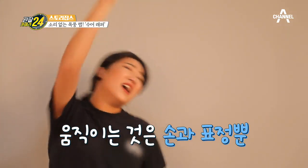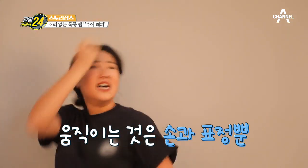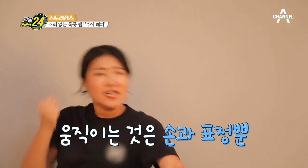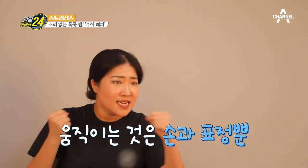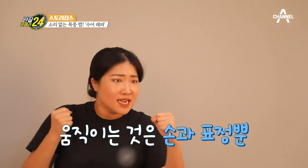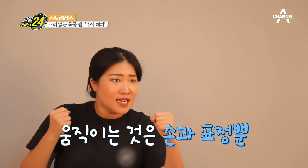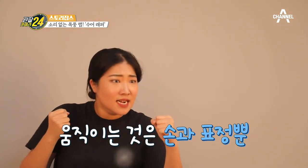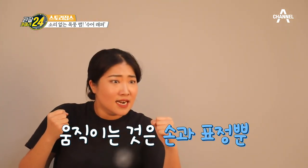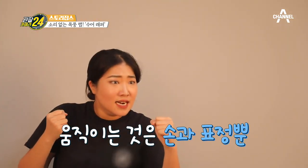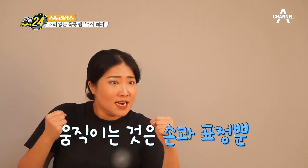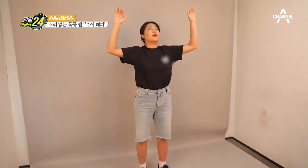요원이 나설 차례.